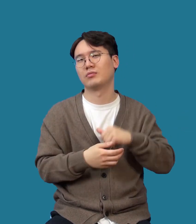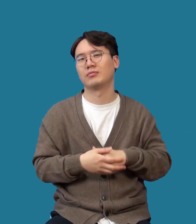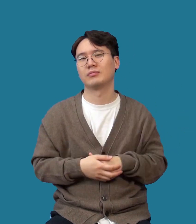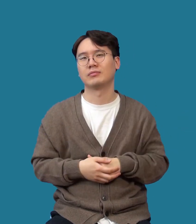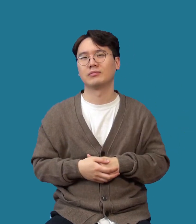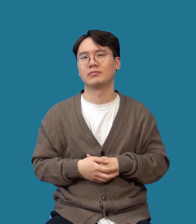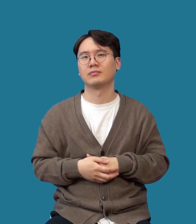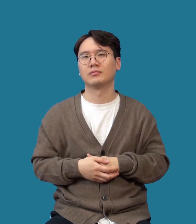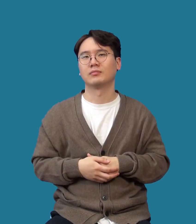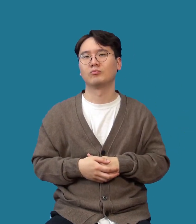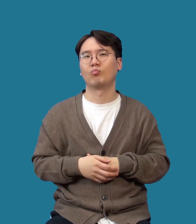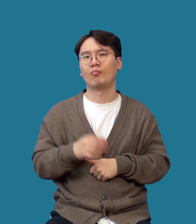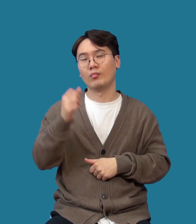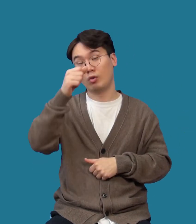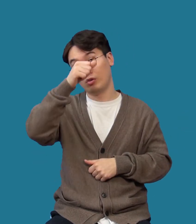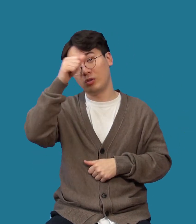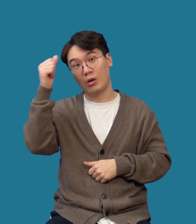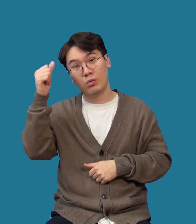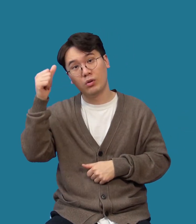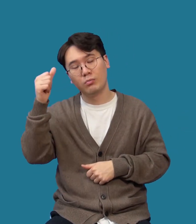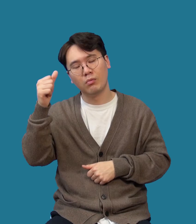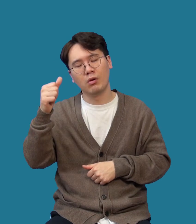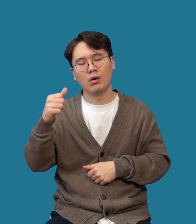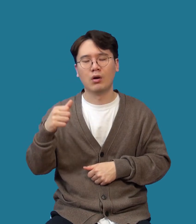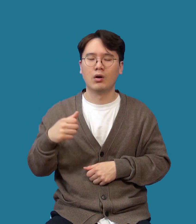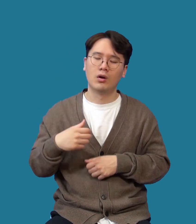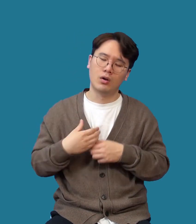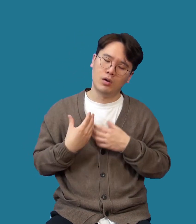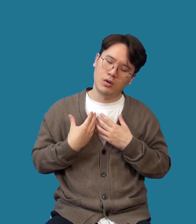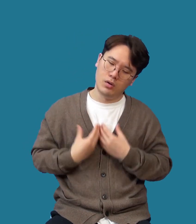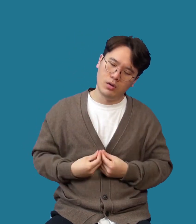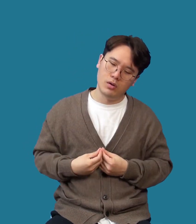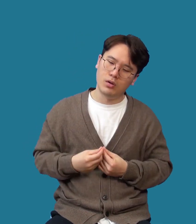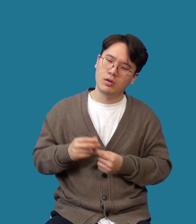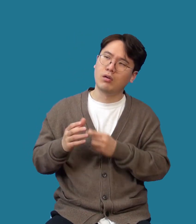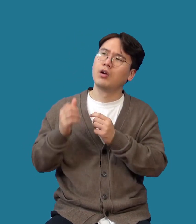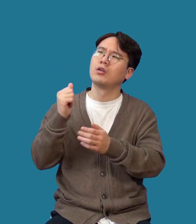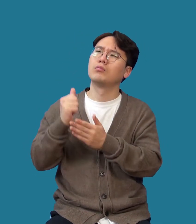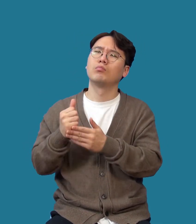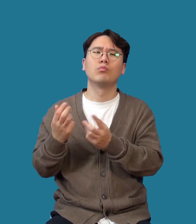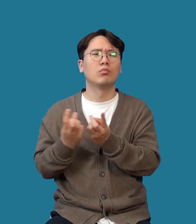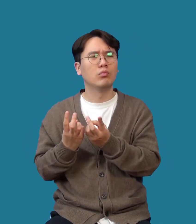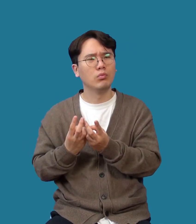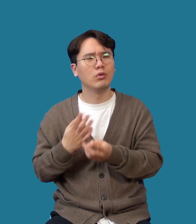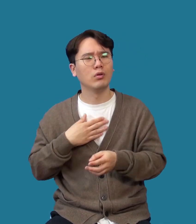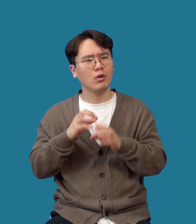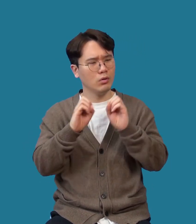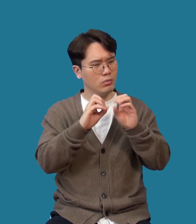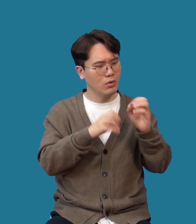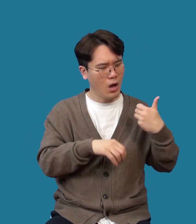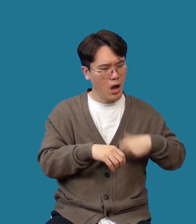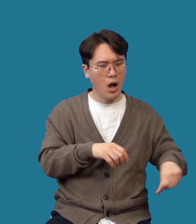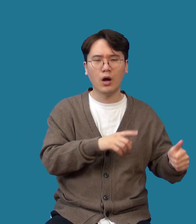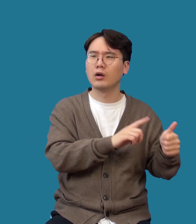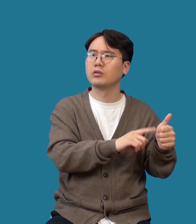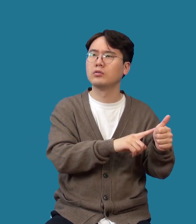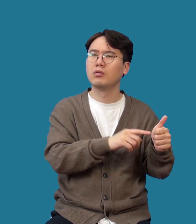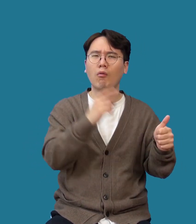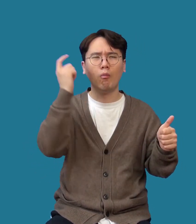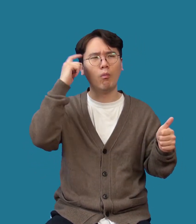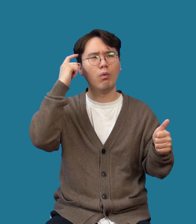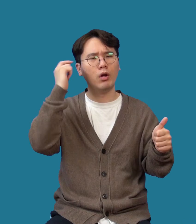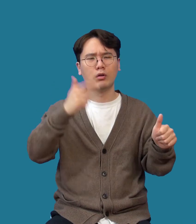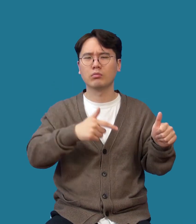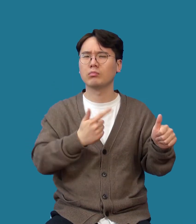잃었습니다. 어떻게 하나님이 내 아들을 이렇게 빨리 데려가십니까? 아직도 창창한 나이고 아직도 할 일이 많은